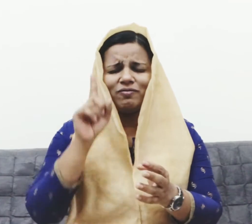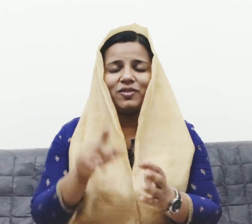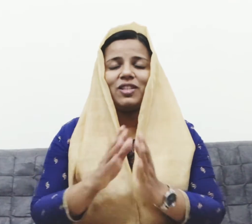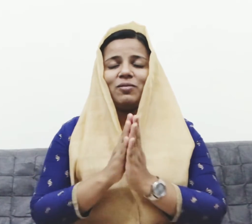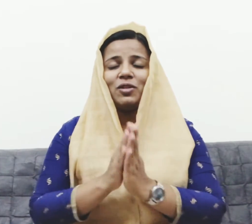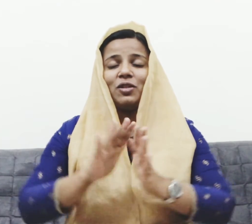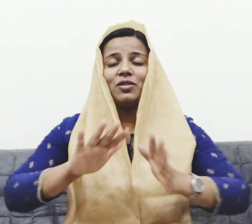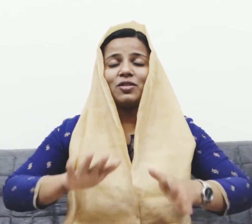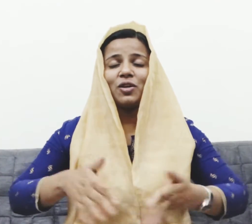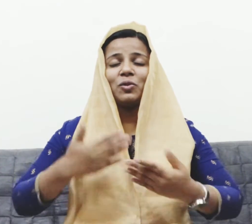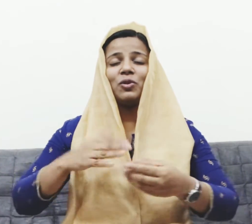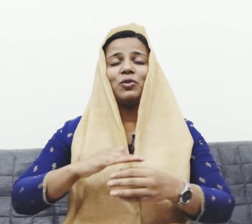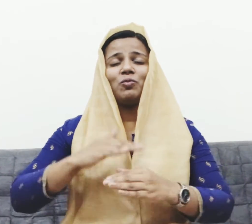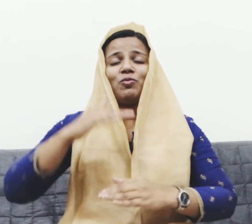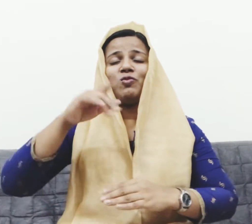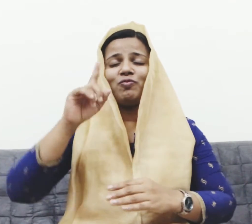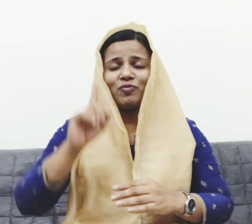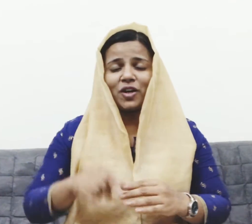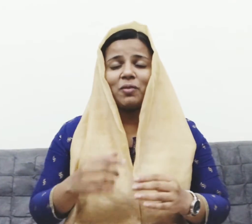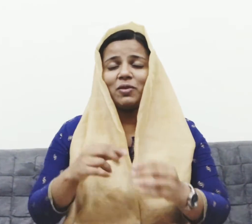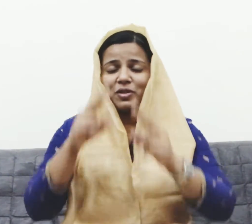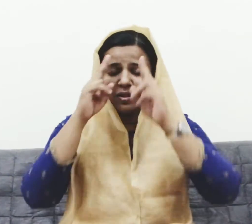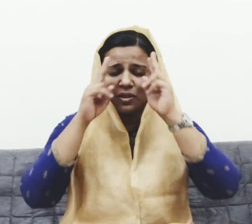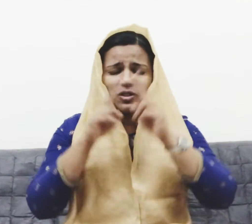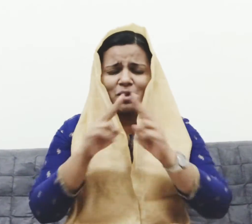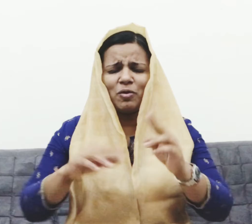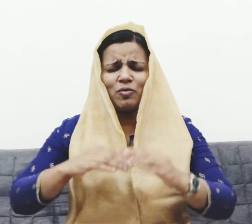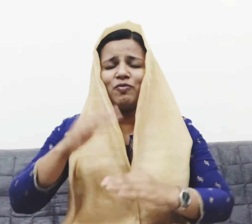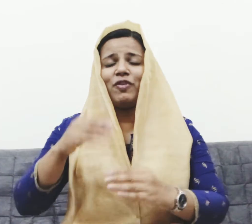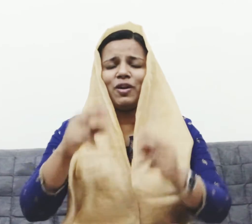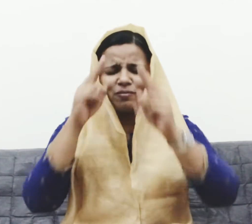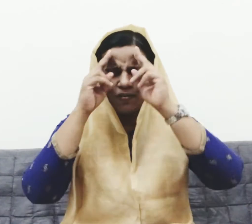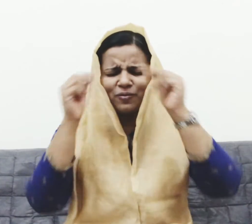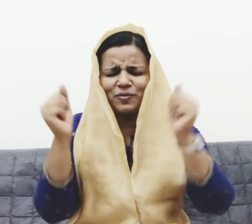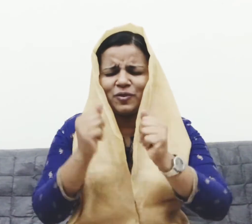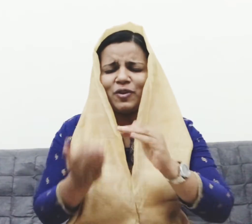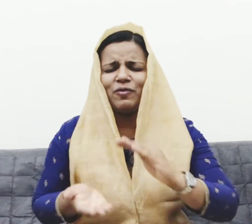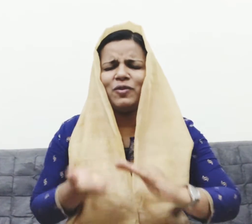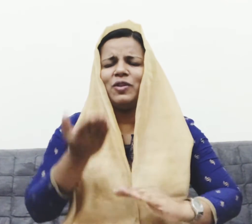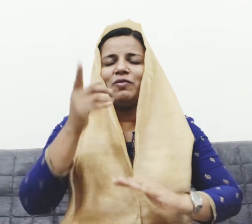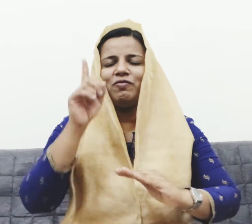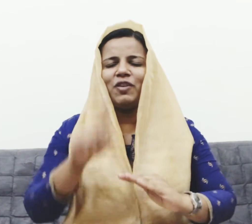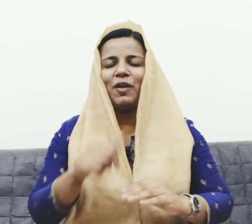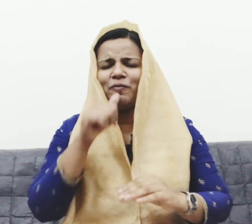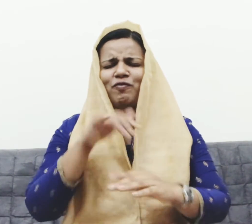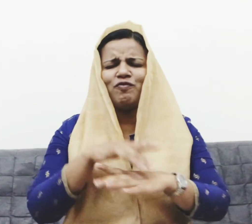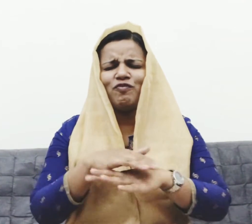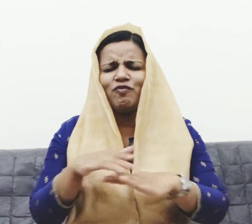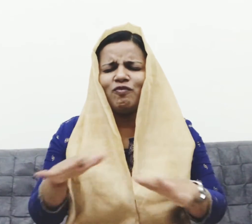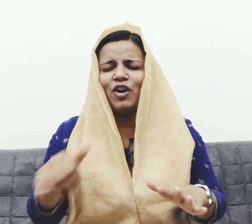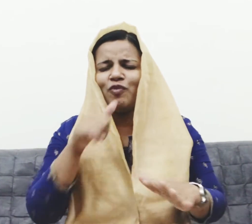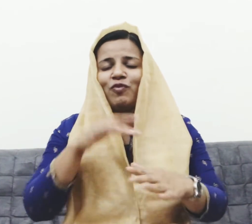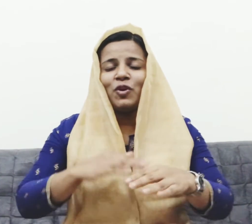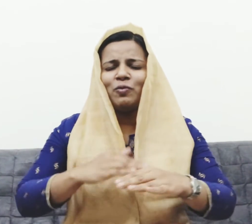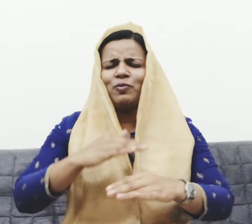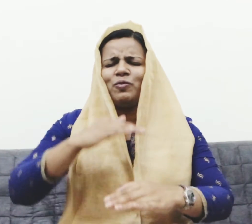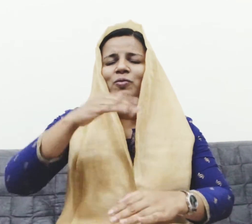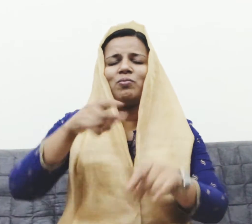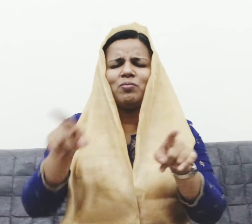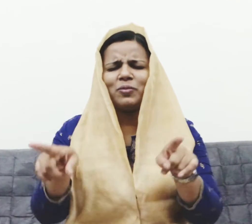പ്രാർത്ഥിക്കുന്നു. സന്തോഷം വർദ്ധിക്കട്ടെ, സമാധാനം വർദ്ധിക്കട്ടെ, സ്വസ്ഥത വർദ്ധിക്കട്ടെ. കഥാവേ, ഒരു ജലാശയത്തിനകത്ത് ജലം വർദ്ധിച്ചു വരുന്നത്